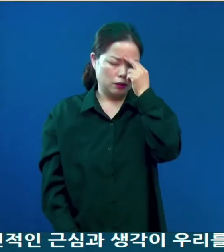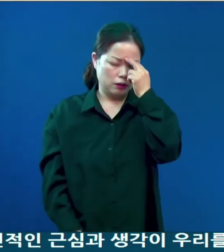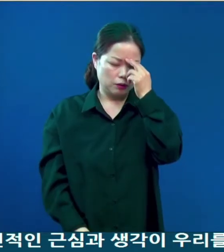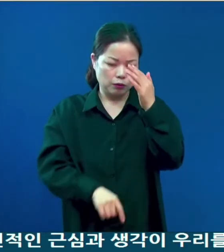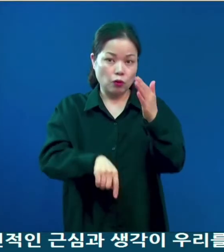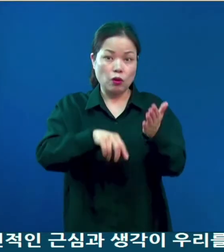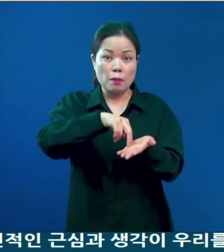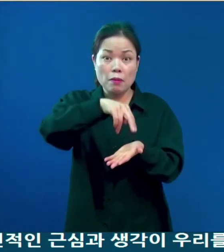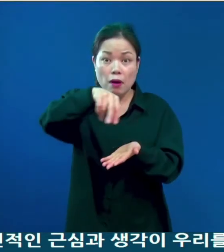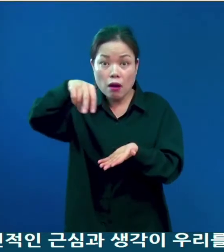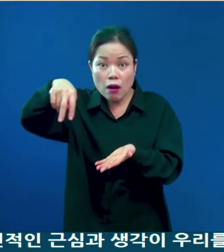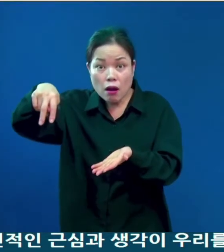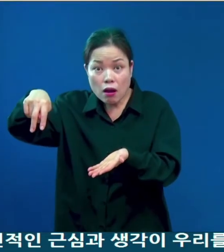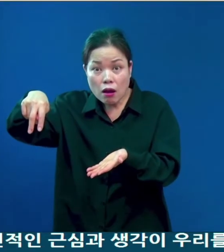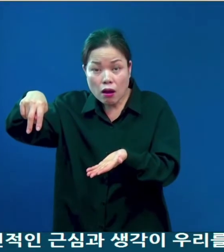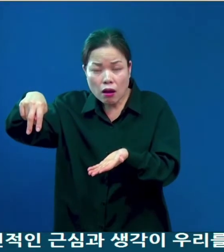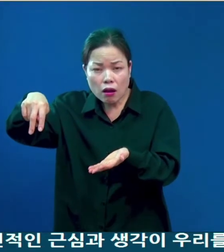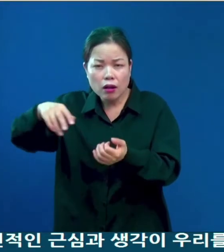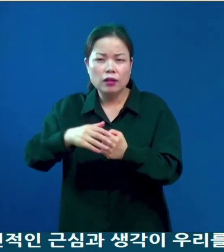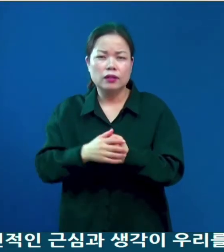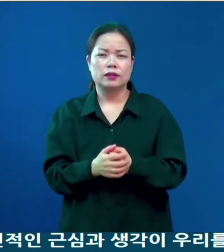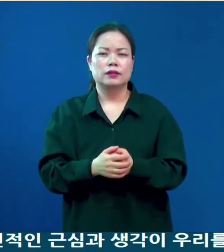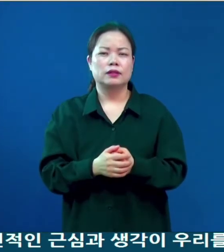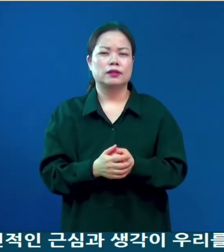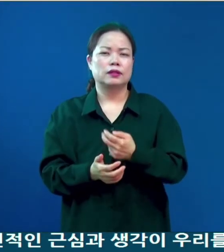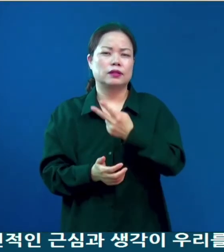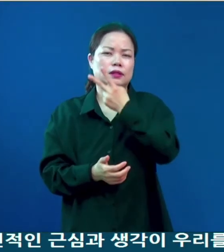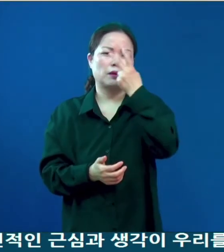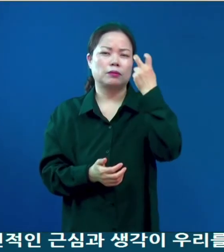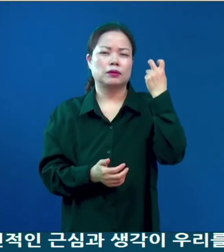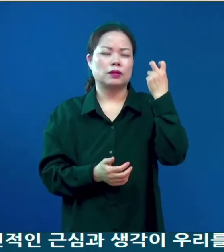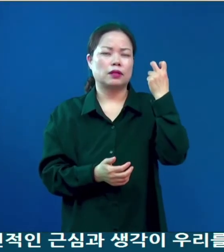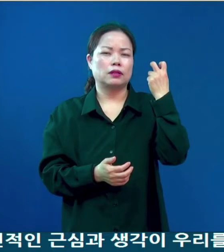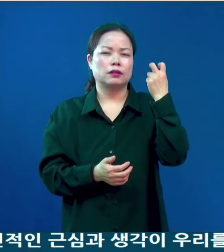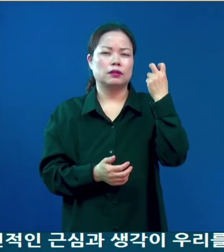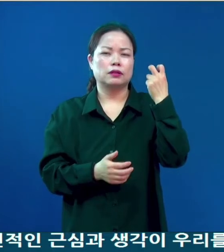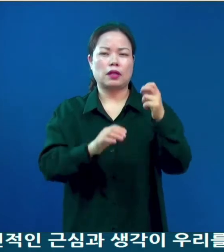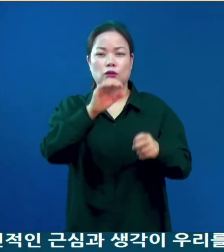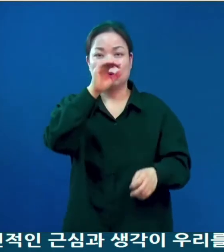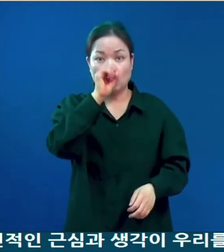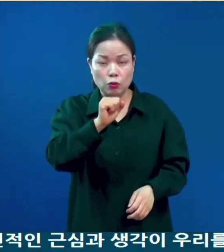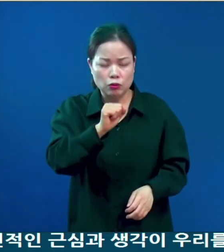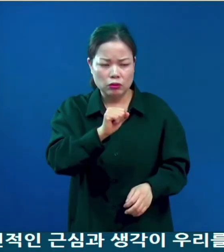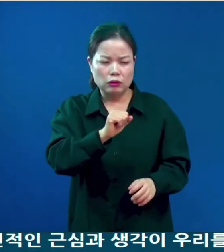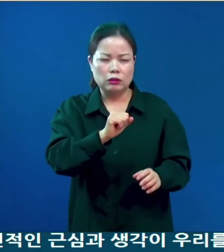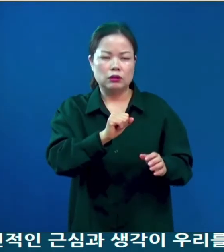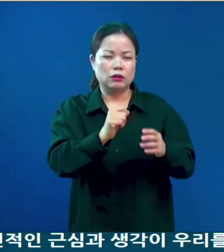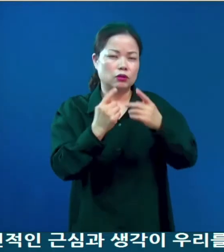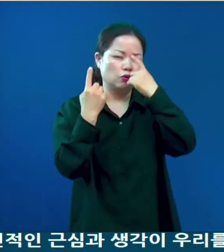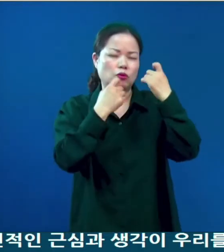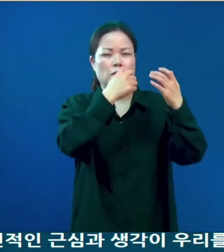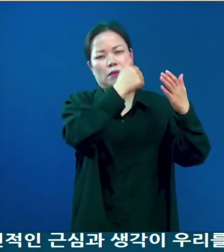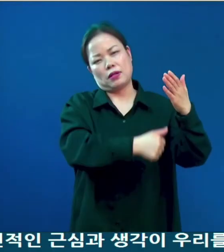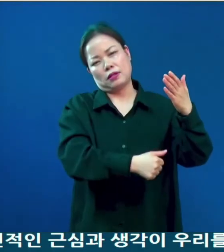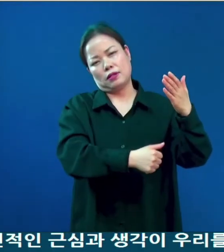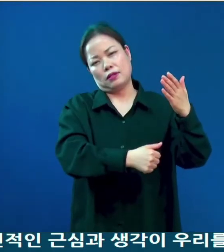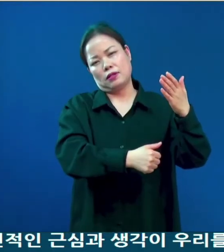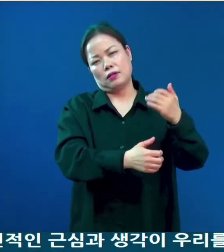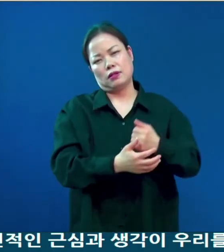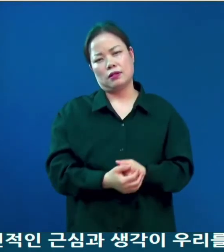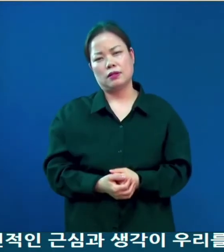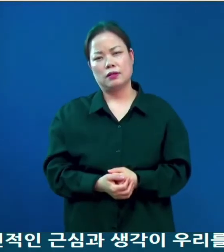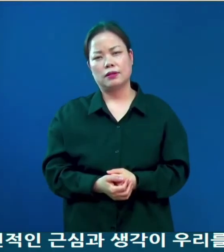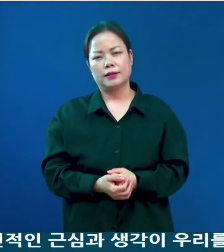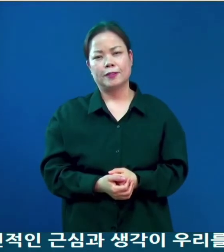방황하게 만드는, 그래서 그야말로 딱 잠들기 딱 좋은 세상에 우리가 살고 있다라는 생각이 드는 것이죠.